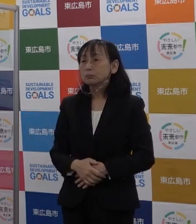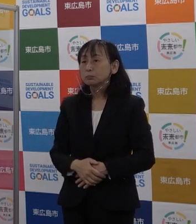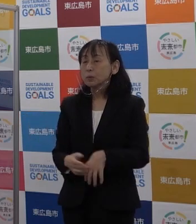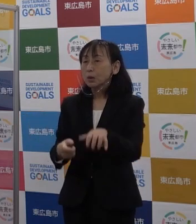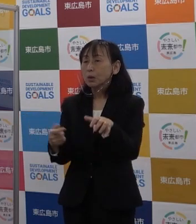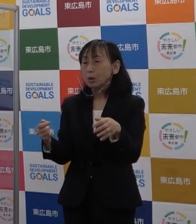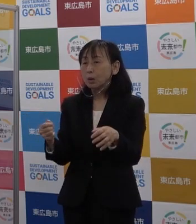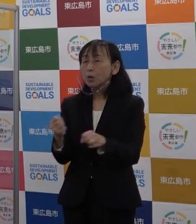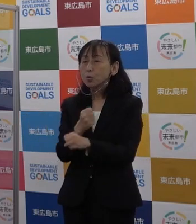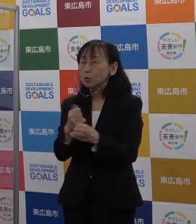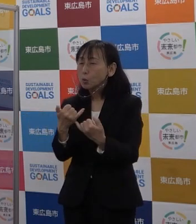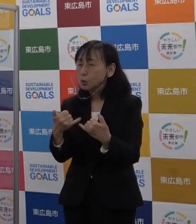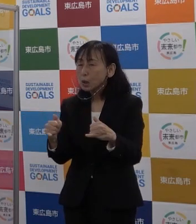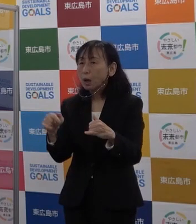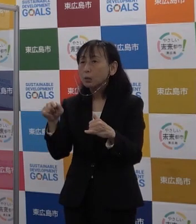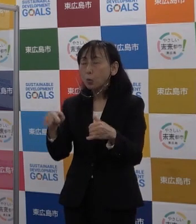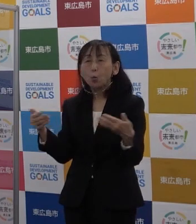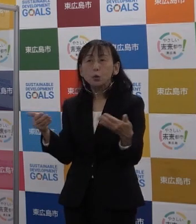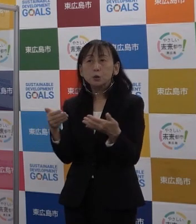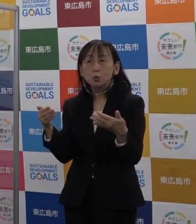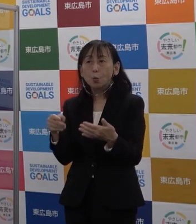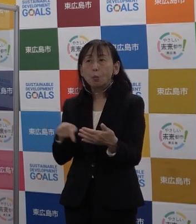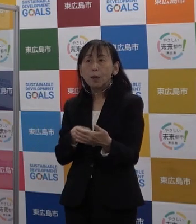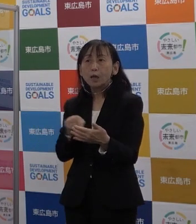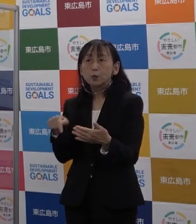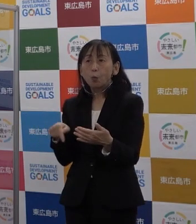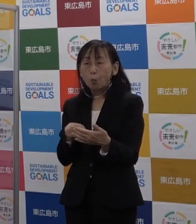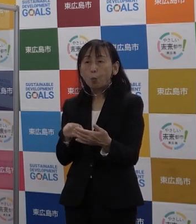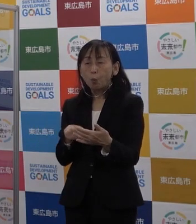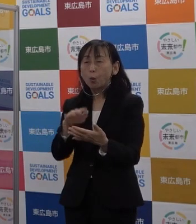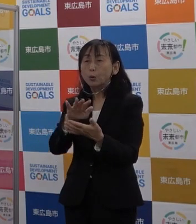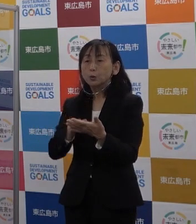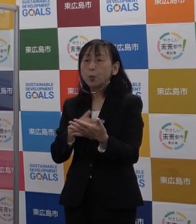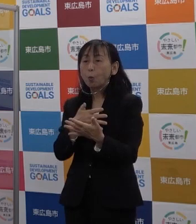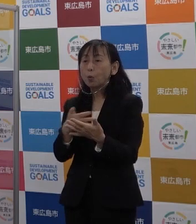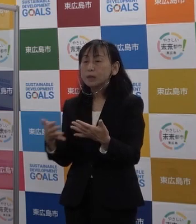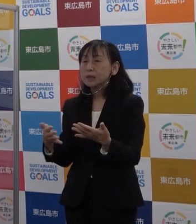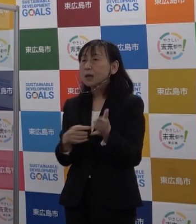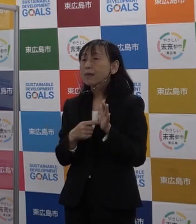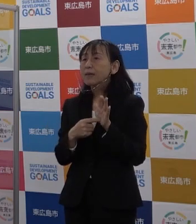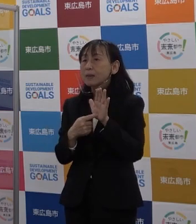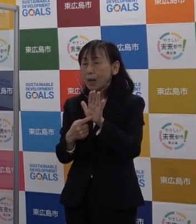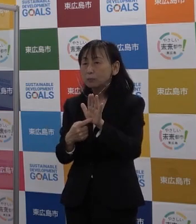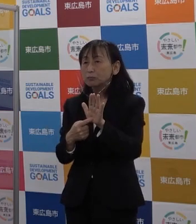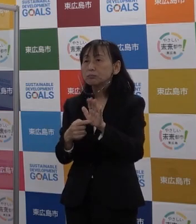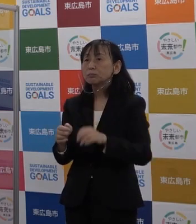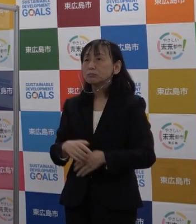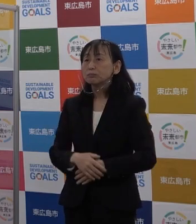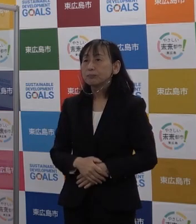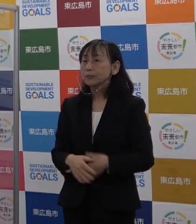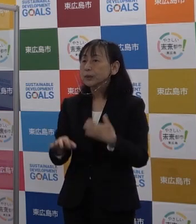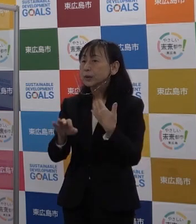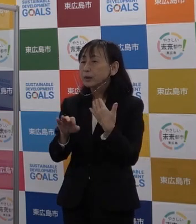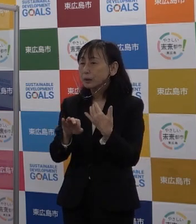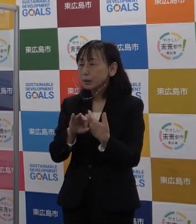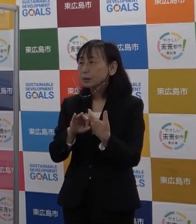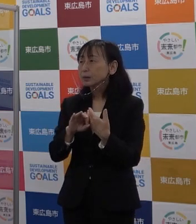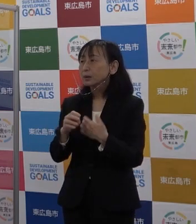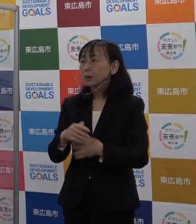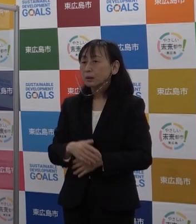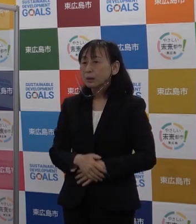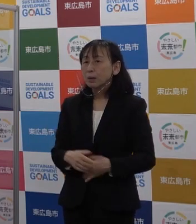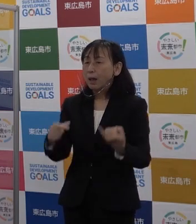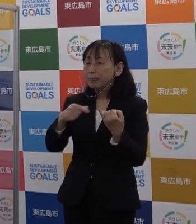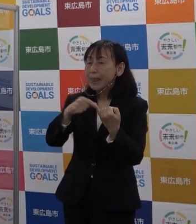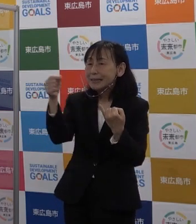者の方がどんな仕事をするのかというのを、この表の右側の方を見ていただいたらと思いますけれども、例えばネギライファームさんで